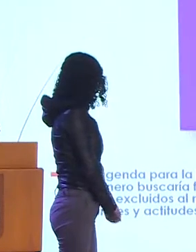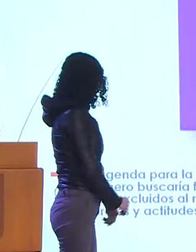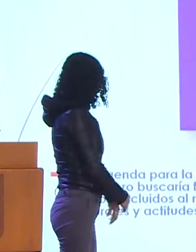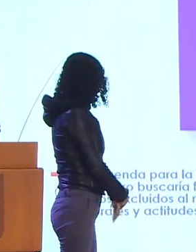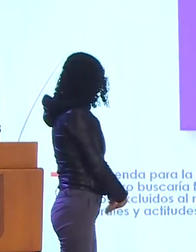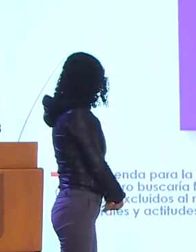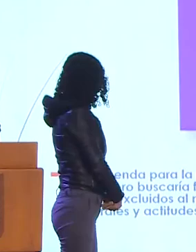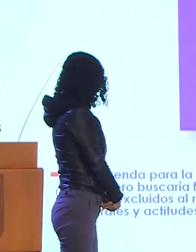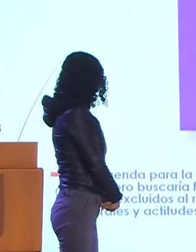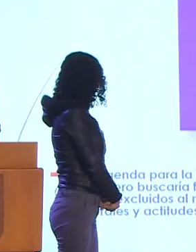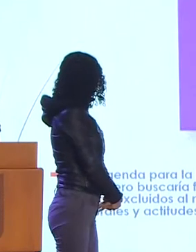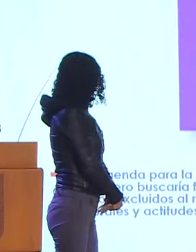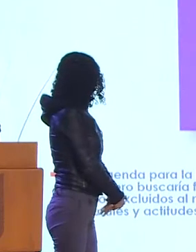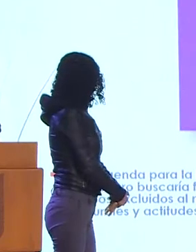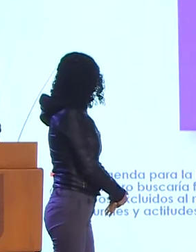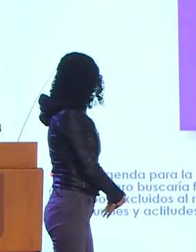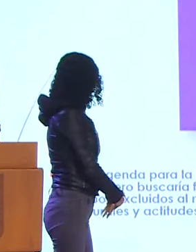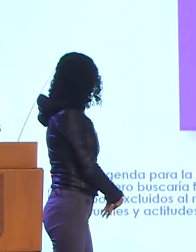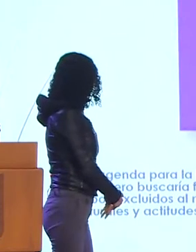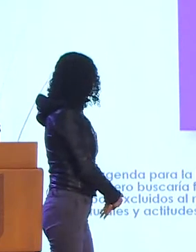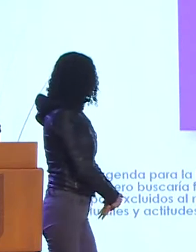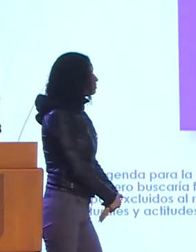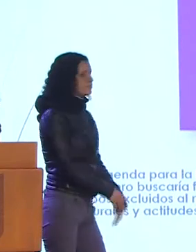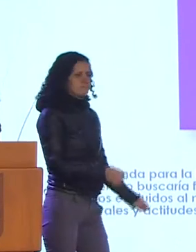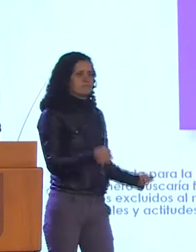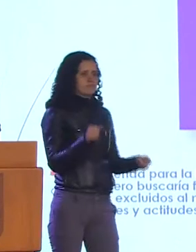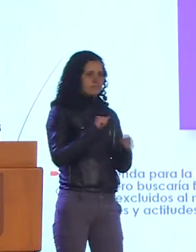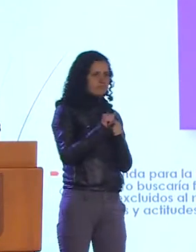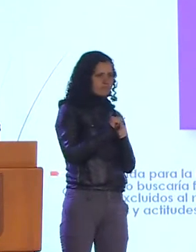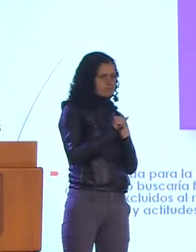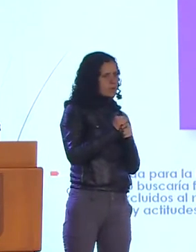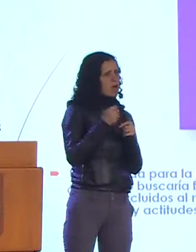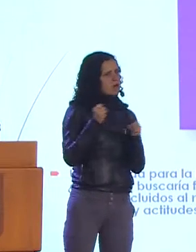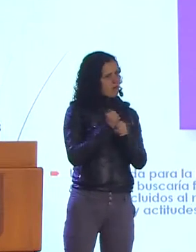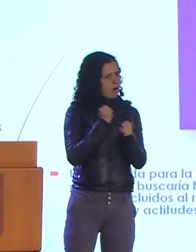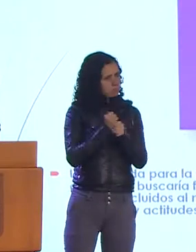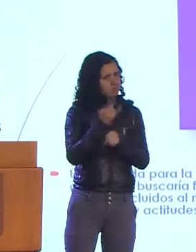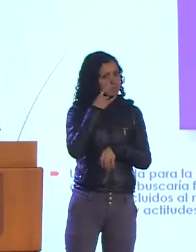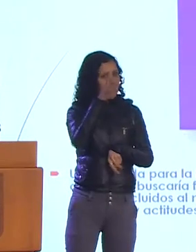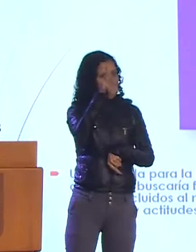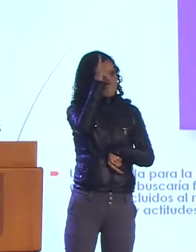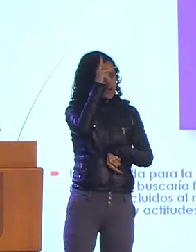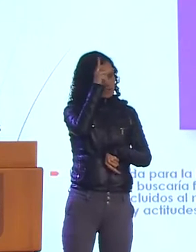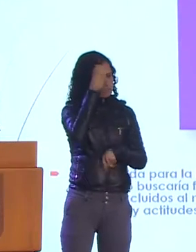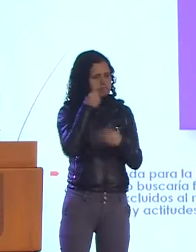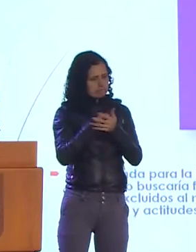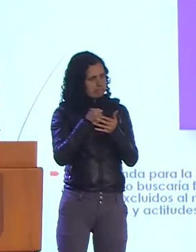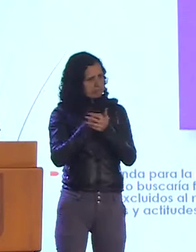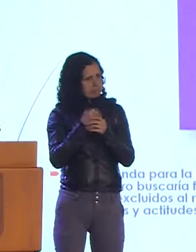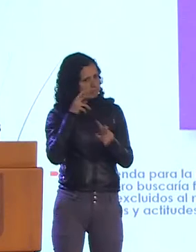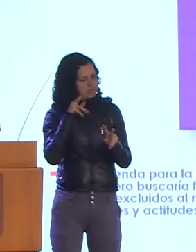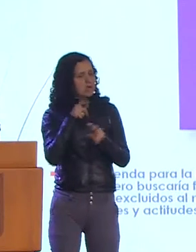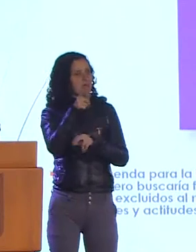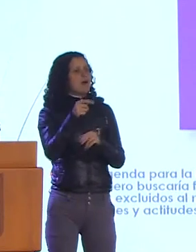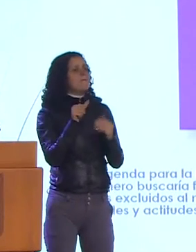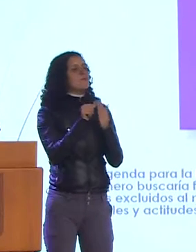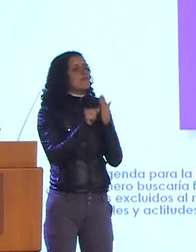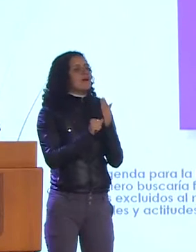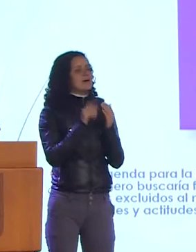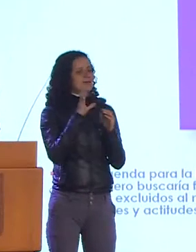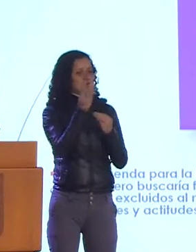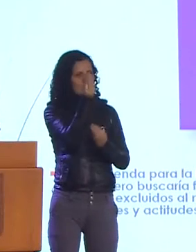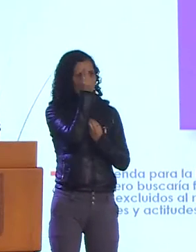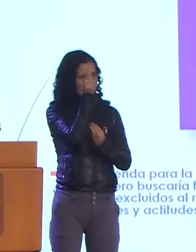Hay ejercicios muy interesantes como los que se han hecho en Perú, donde se basa el programa de nutrición